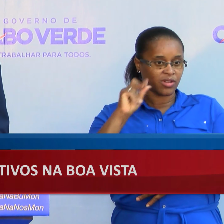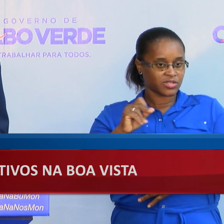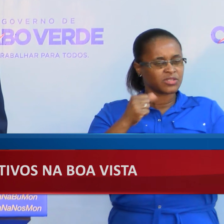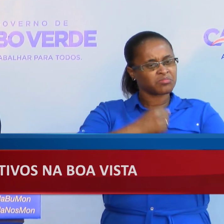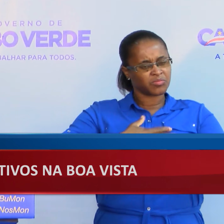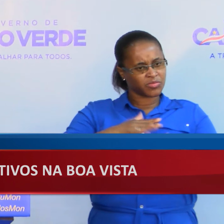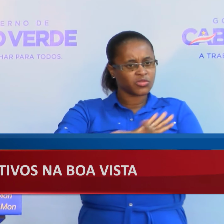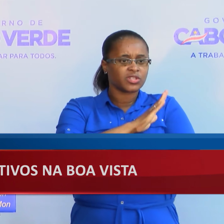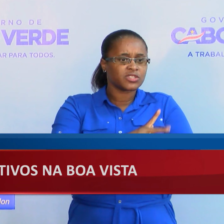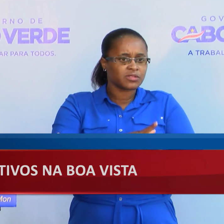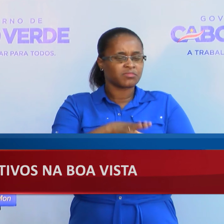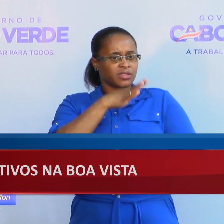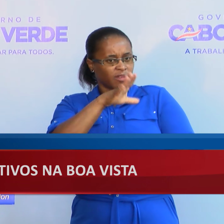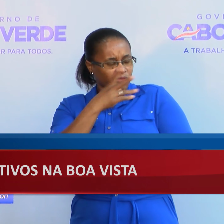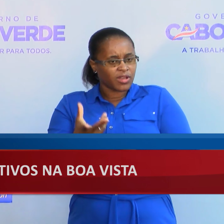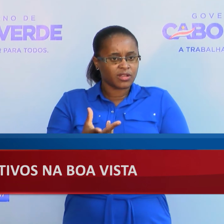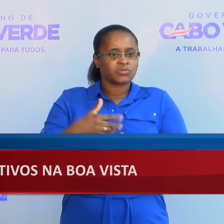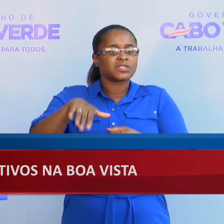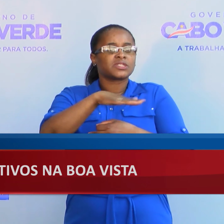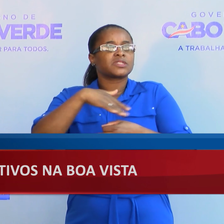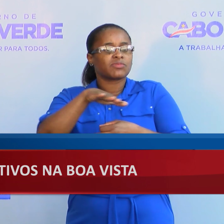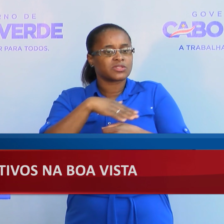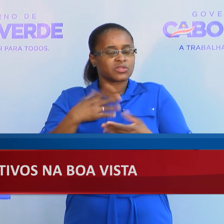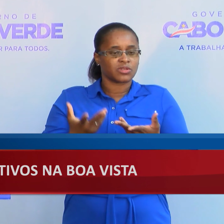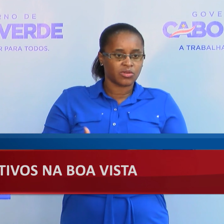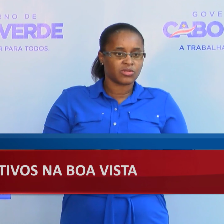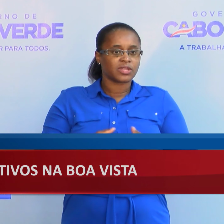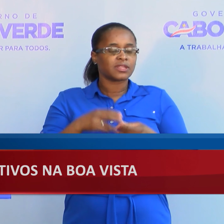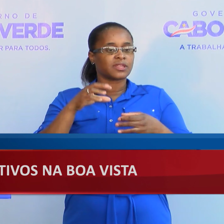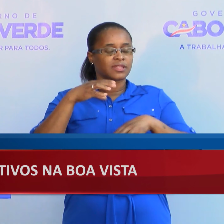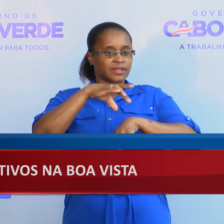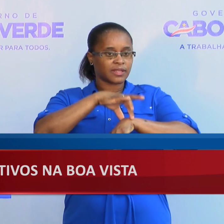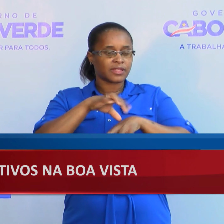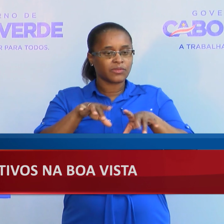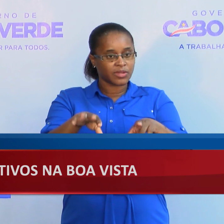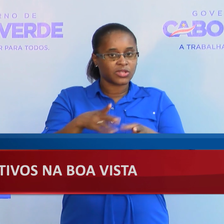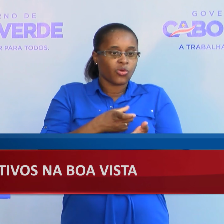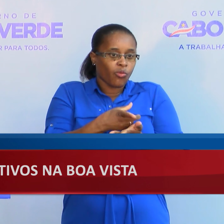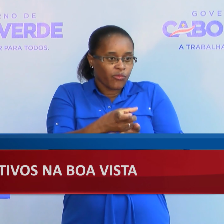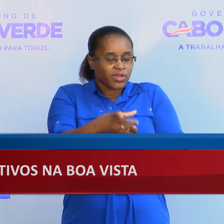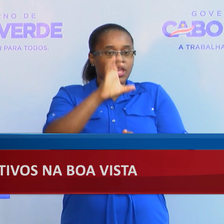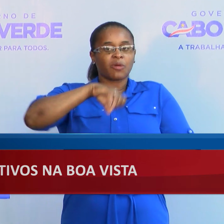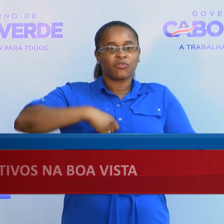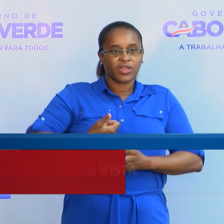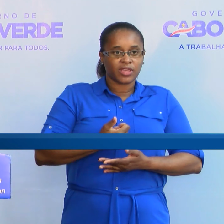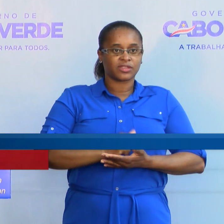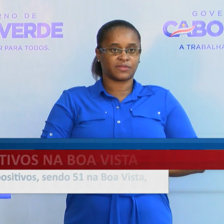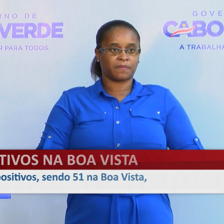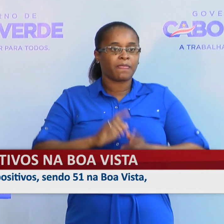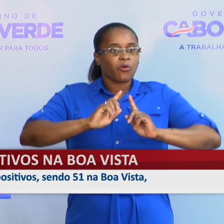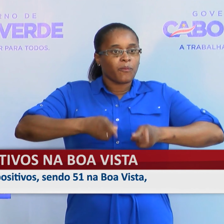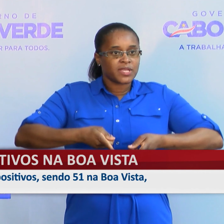Vamos fazer o ponto da situação da epidemia de Covid em Cabo Verde. Como